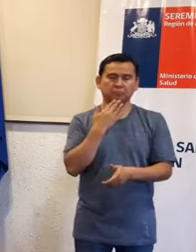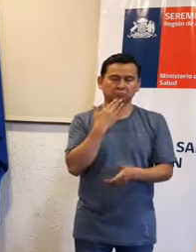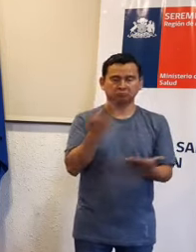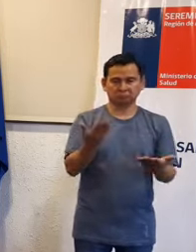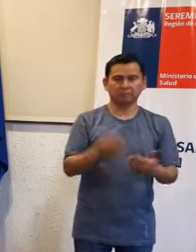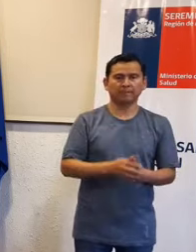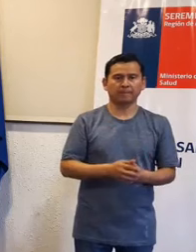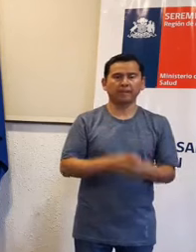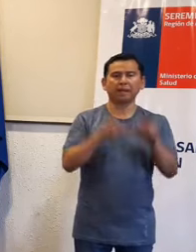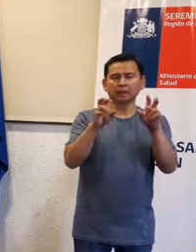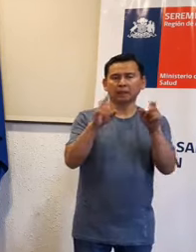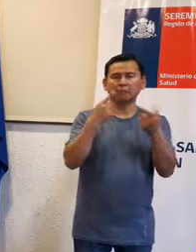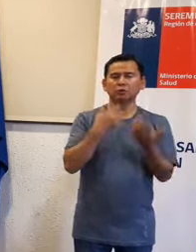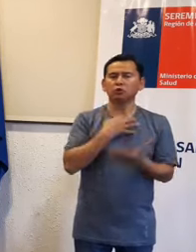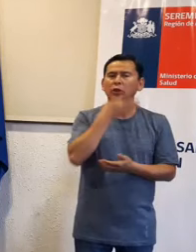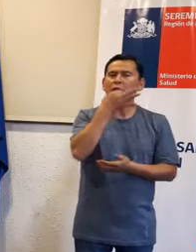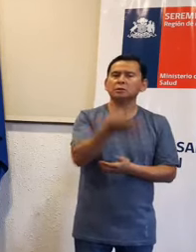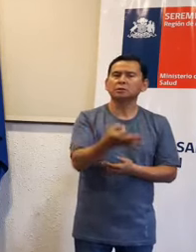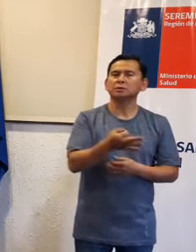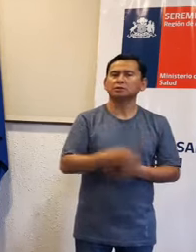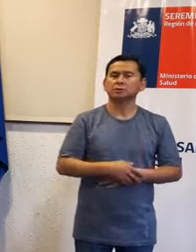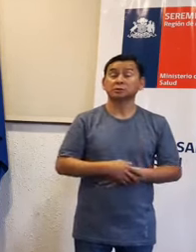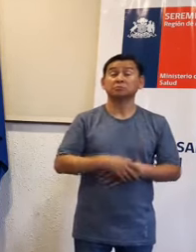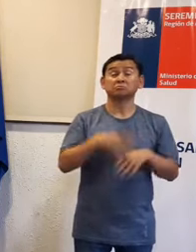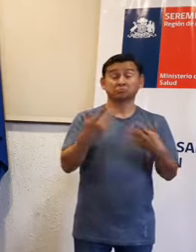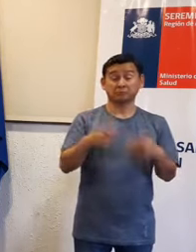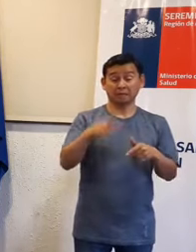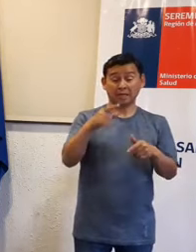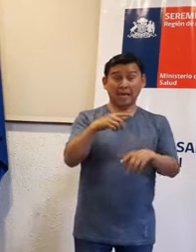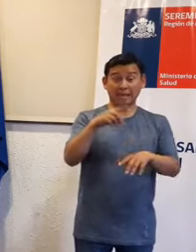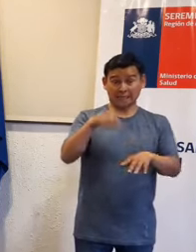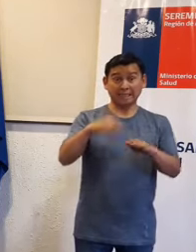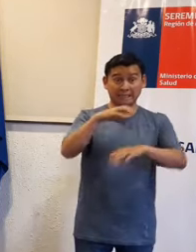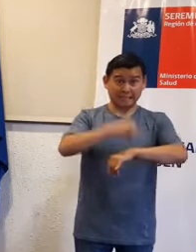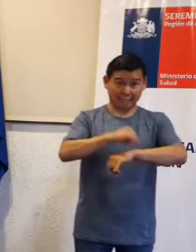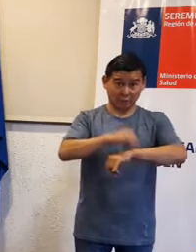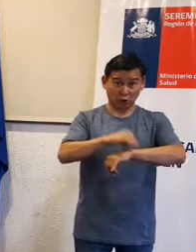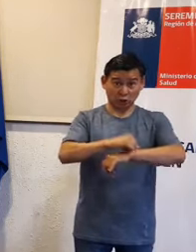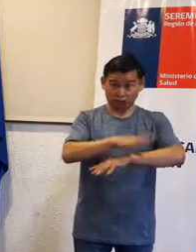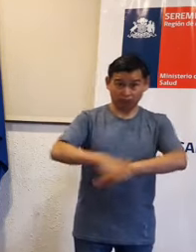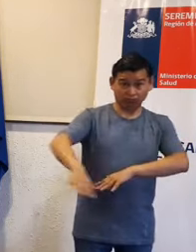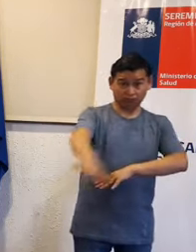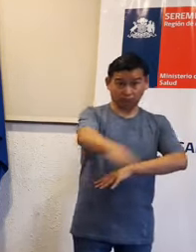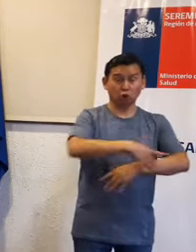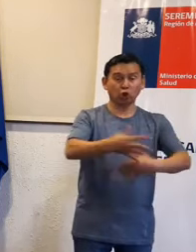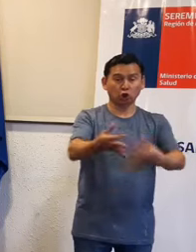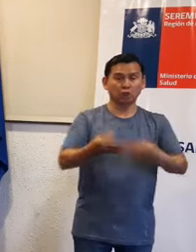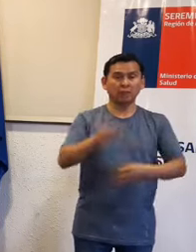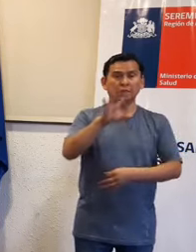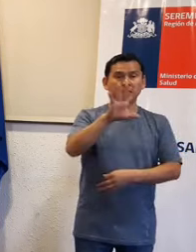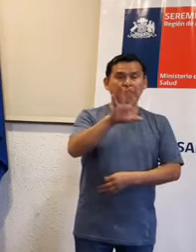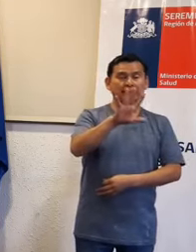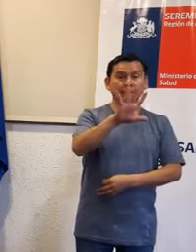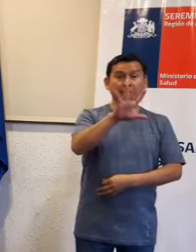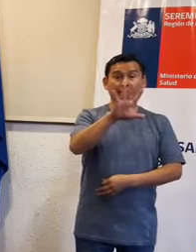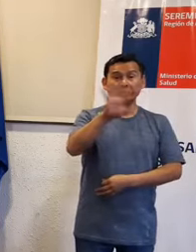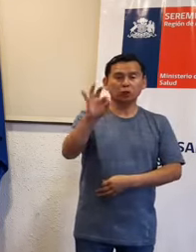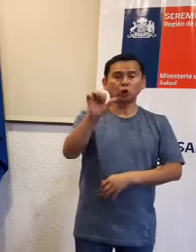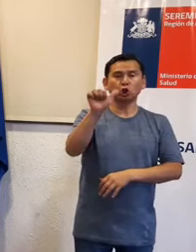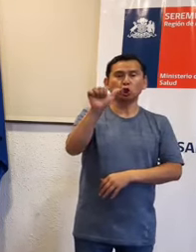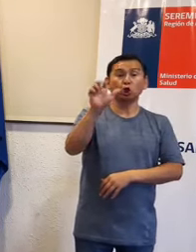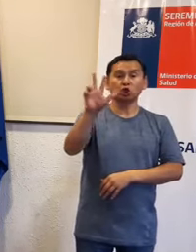y sobre el cual quiero señalar que se registraron a nivel de la región un total de 586 controles